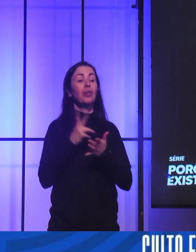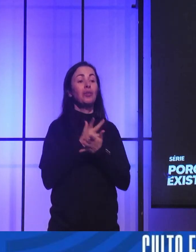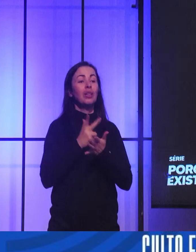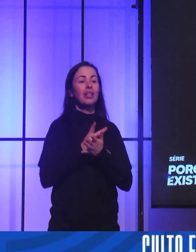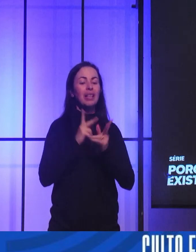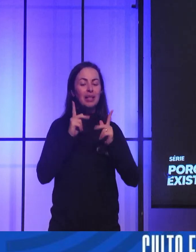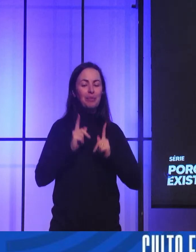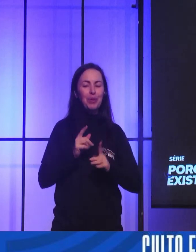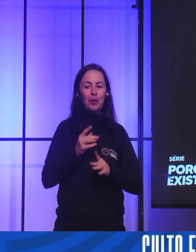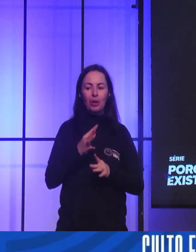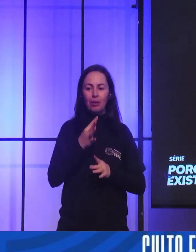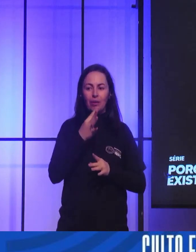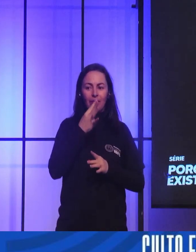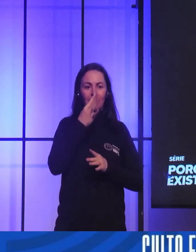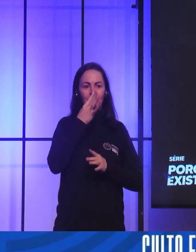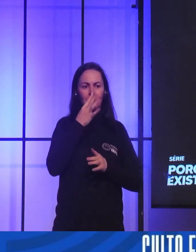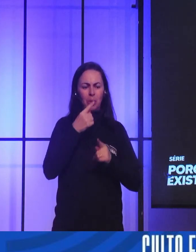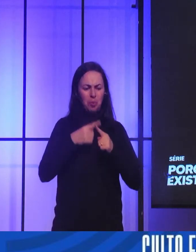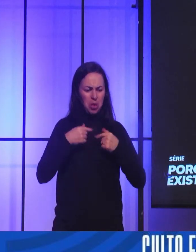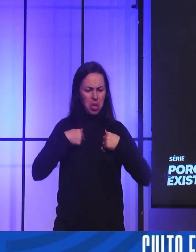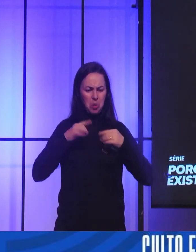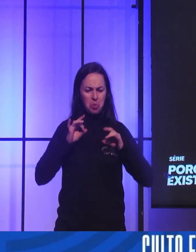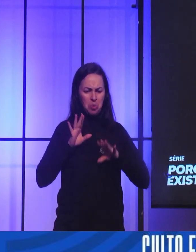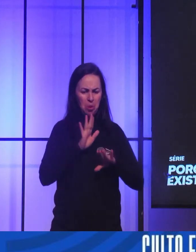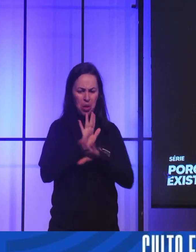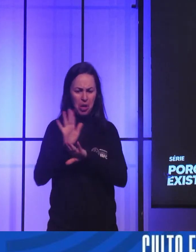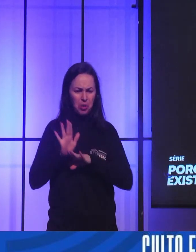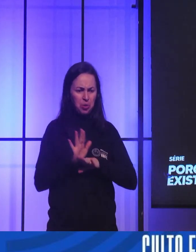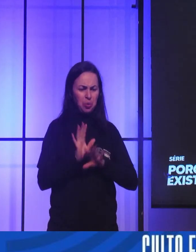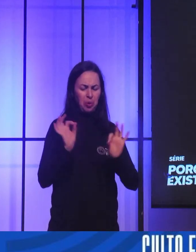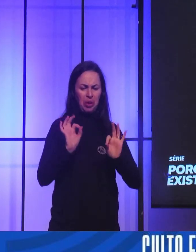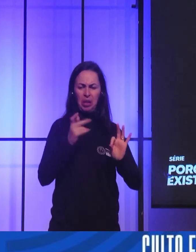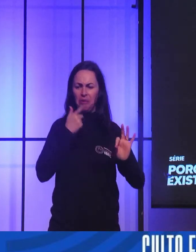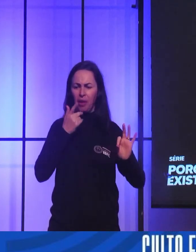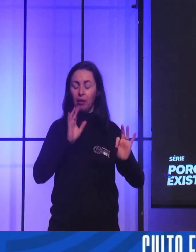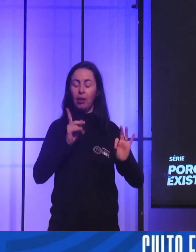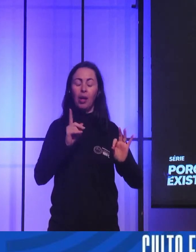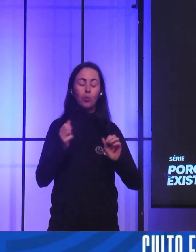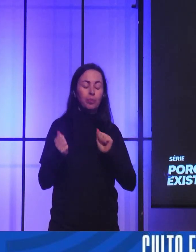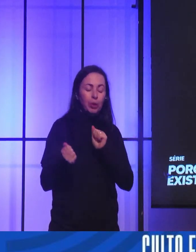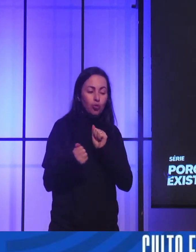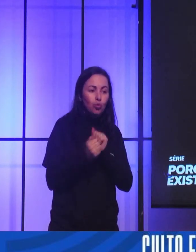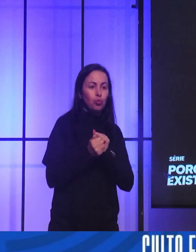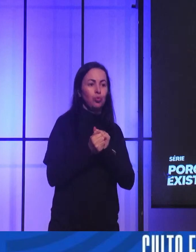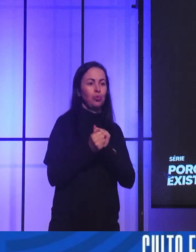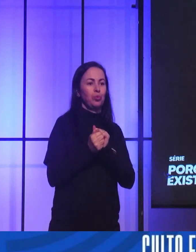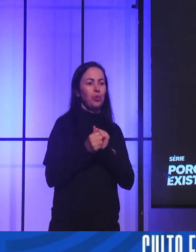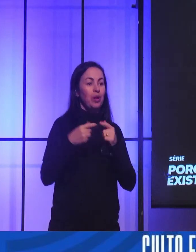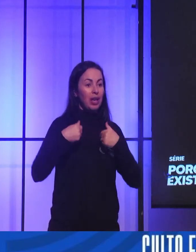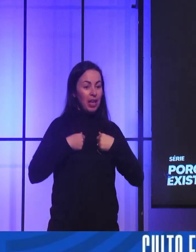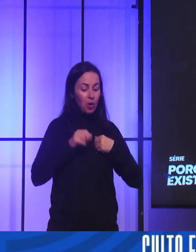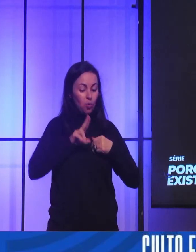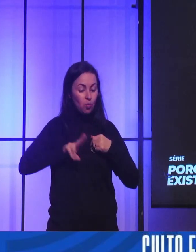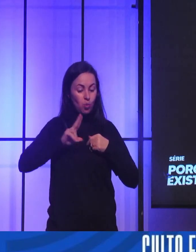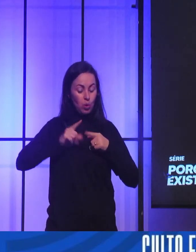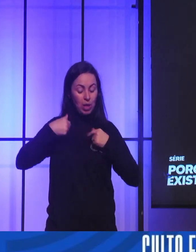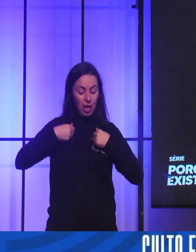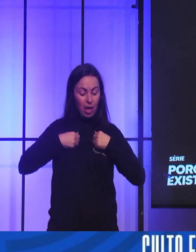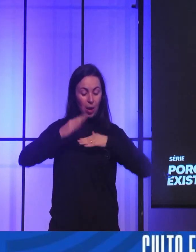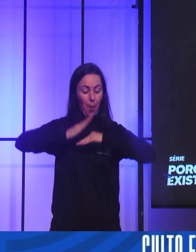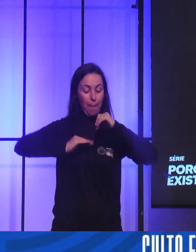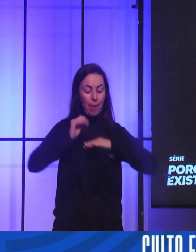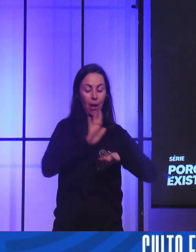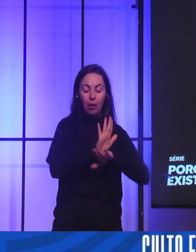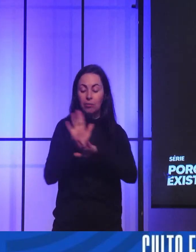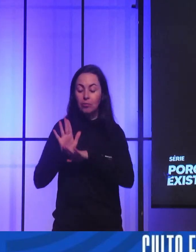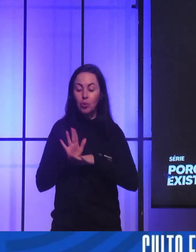pessoas. Então eu só vou fazer boas obras, e não vou falar, não. As suas boas obras, os seus atos vão abrir a